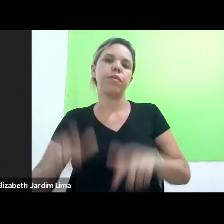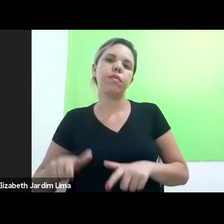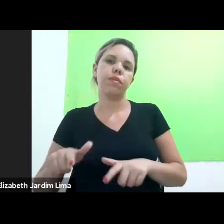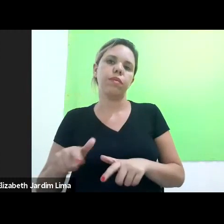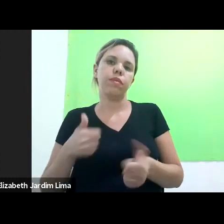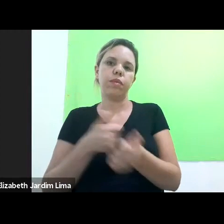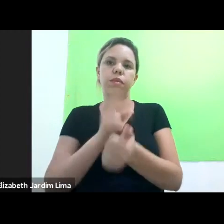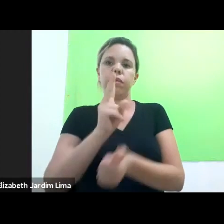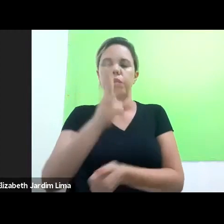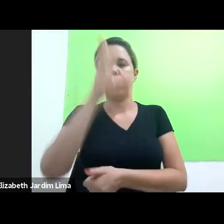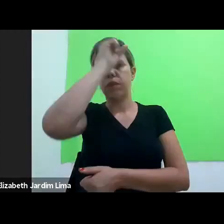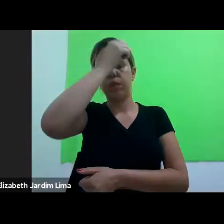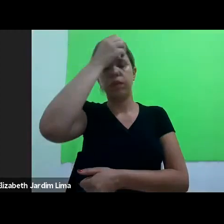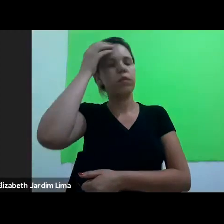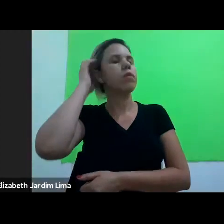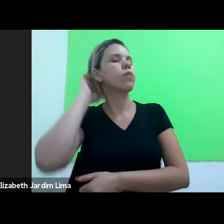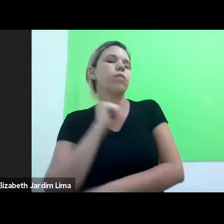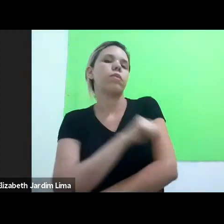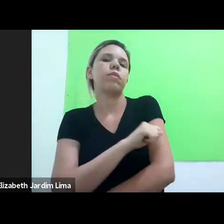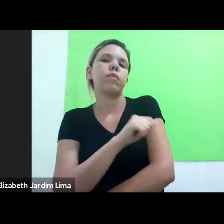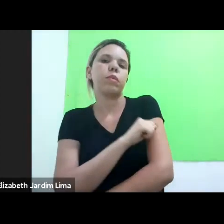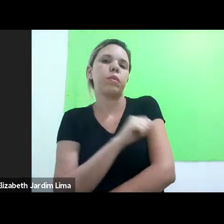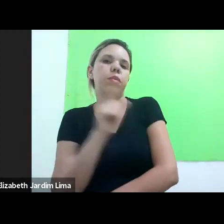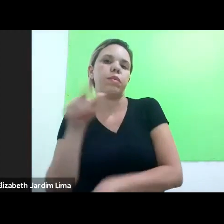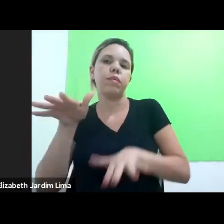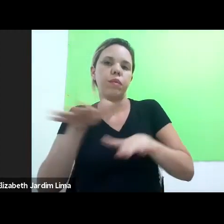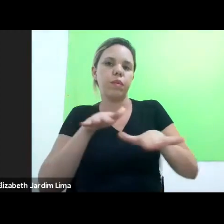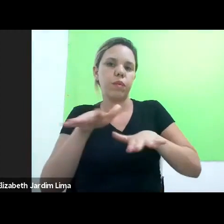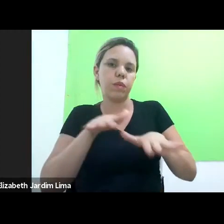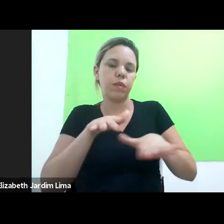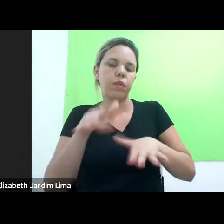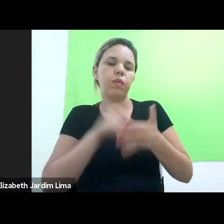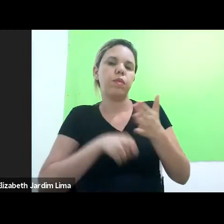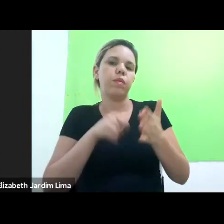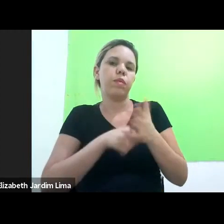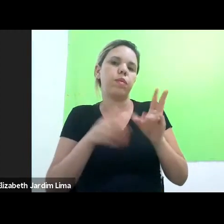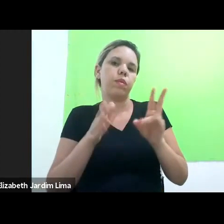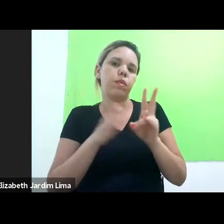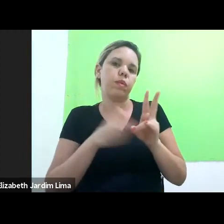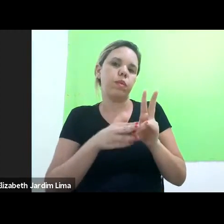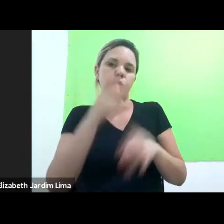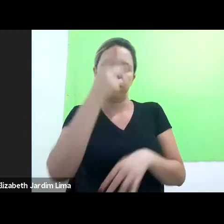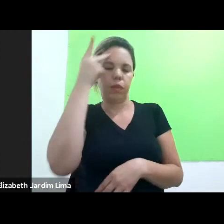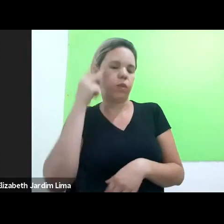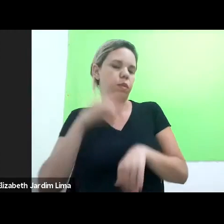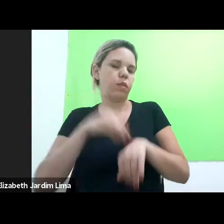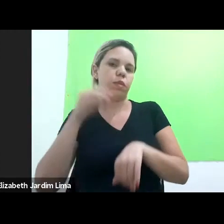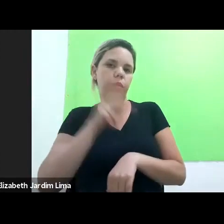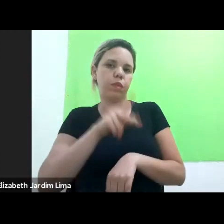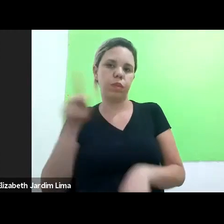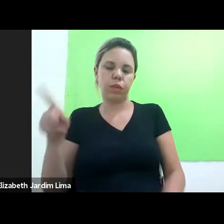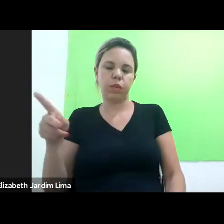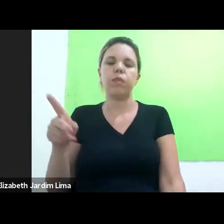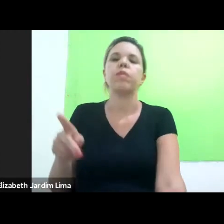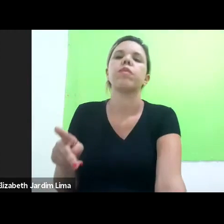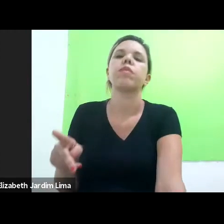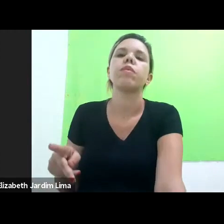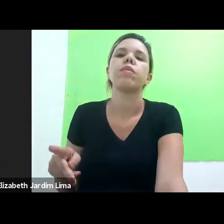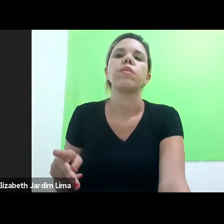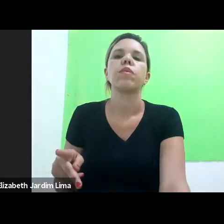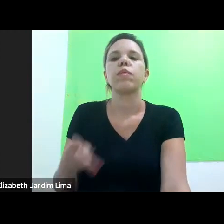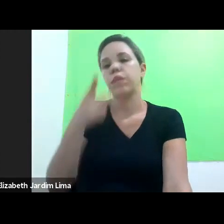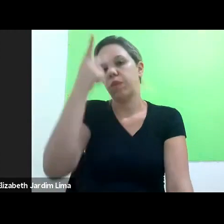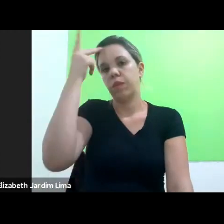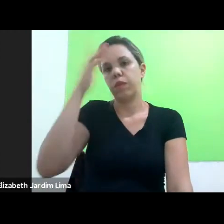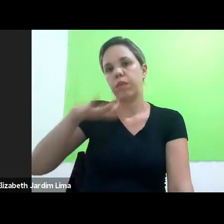aprendendo e eu sou aluna, é no meio do movimento indígena. Eu aprendo com os meus mestres e os meus professores, que são pessoas